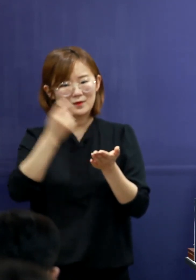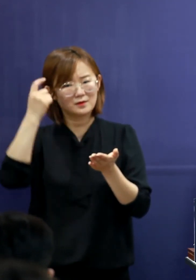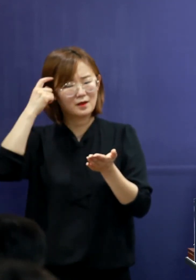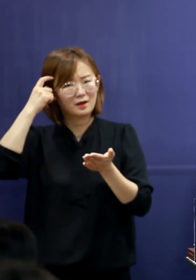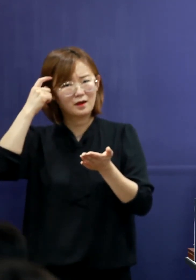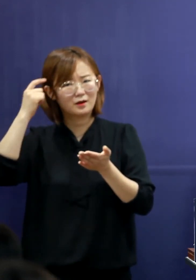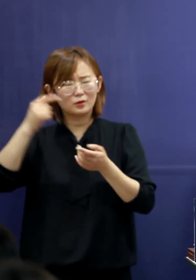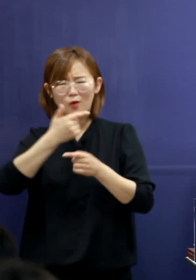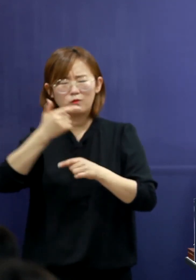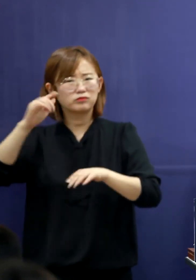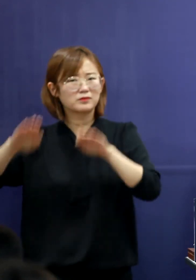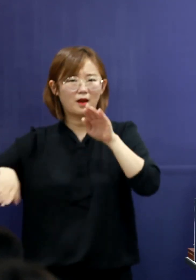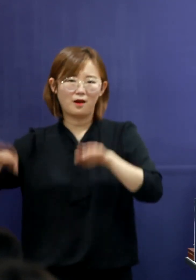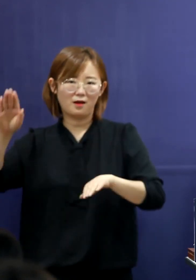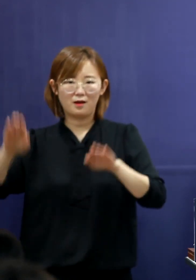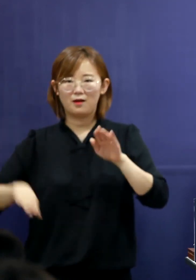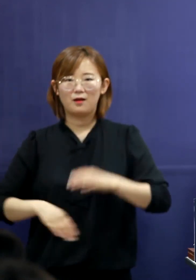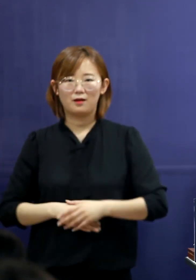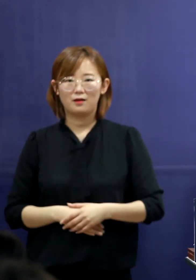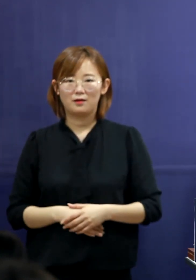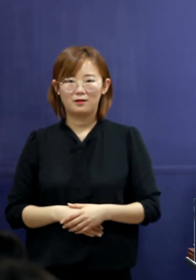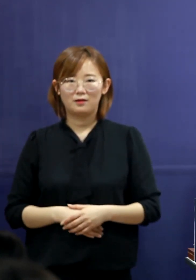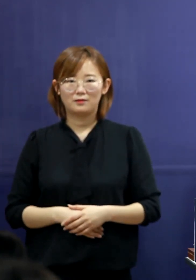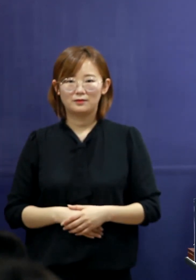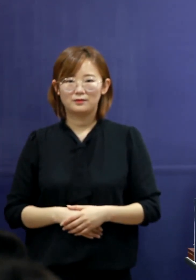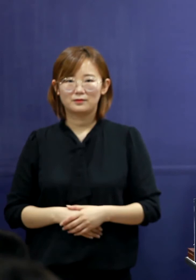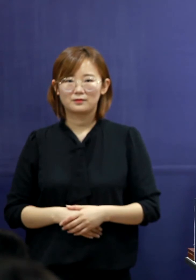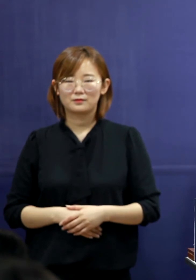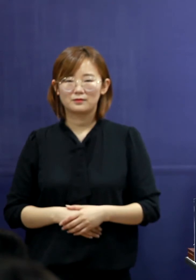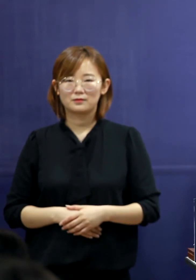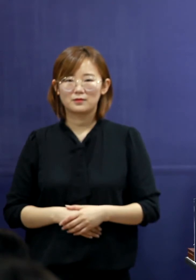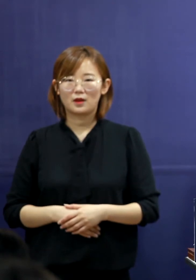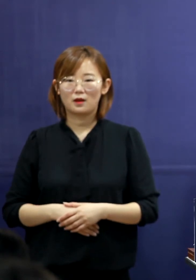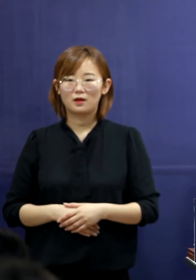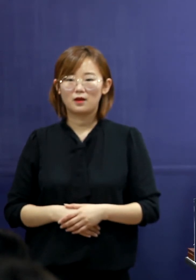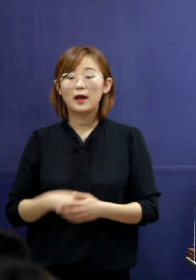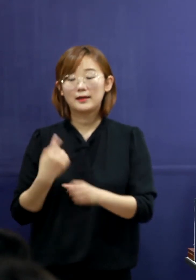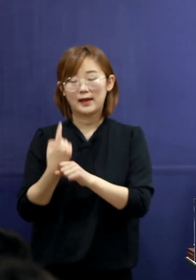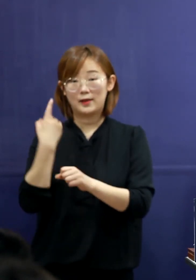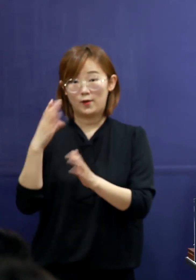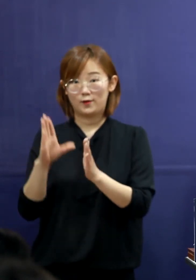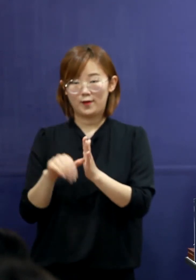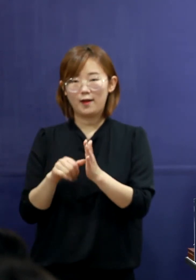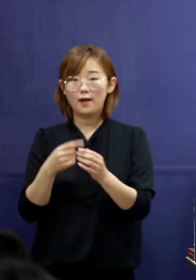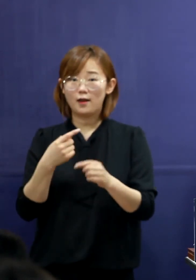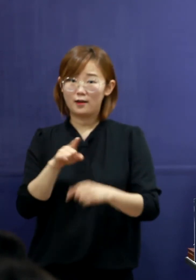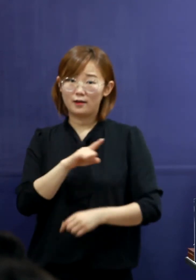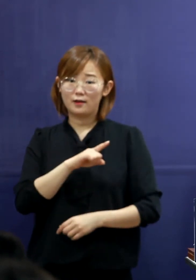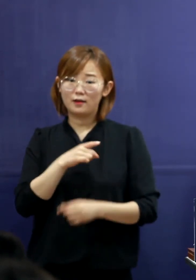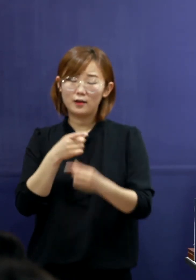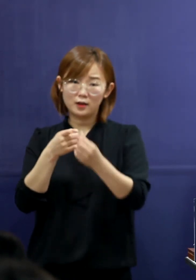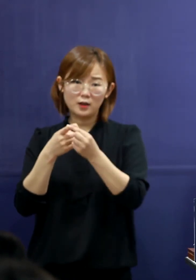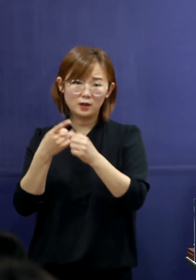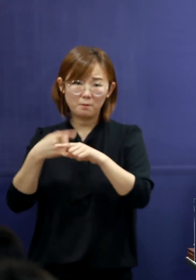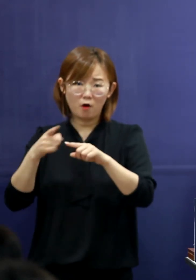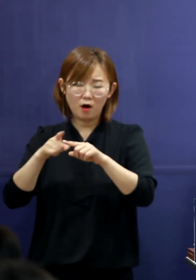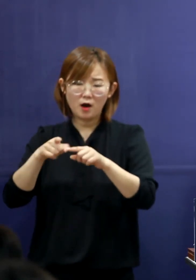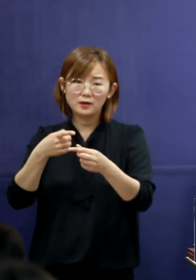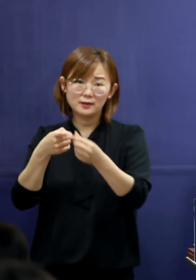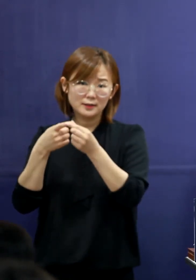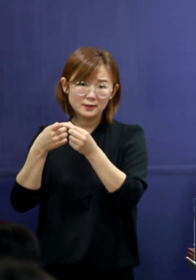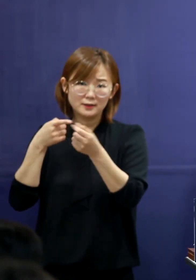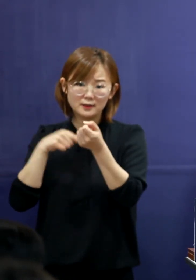나는 것 같아갖고요. 이게 작년도에 1위로 평가받은 가장 중요한 이유는 우리 조치원